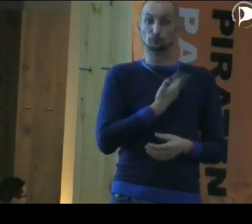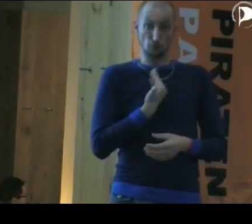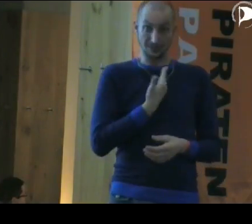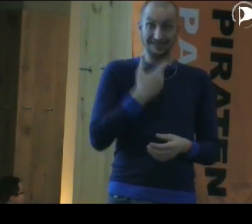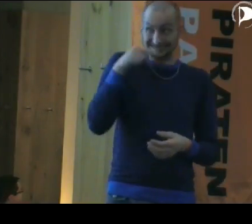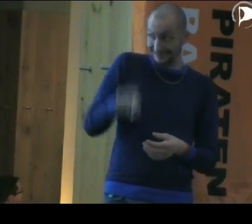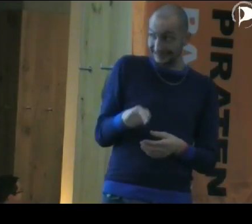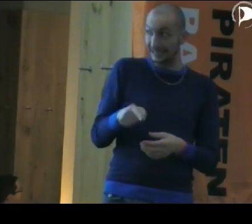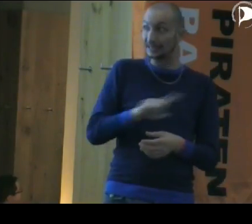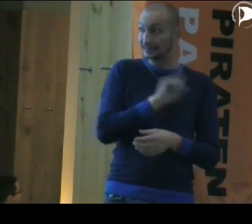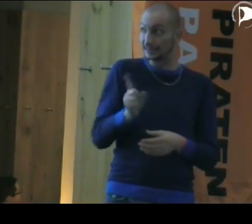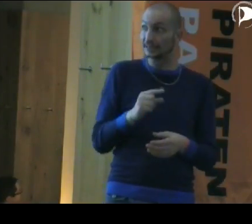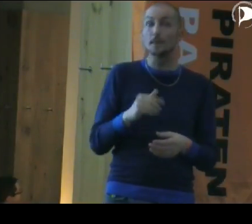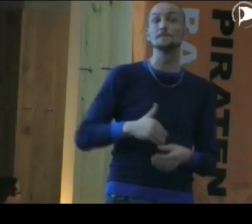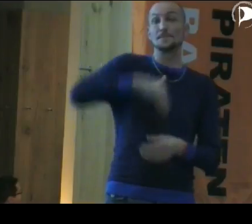heute